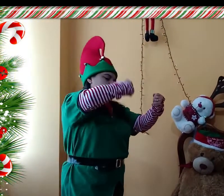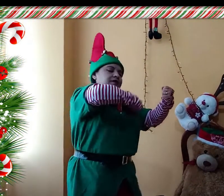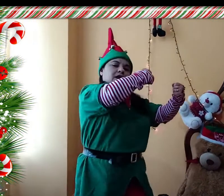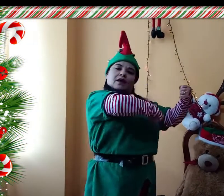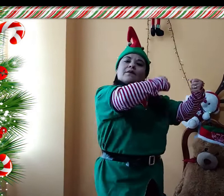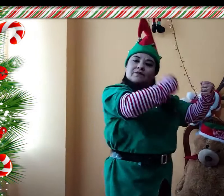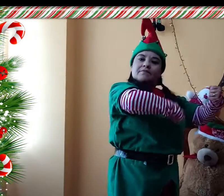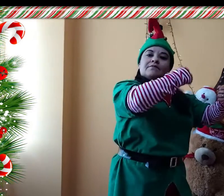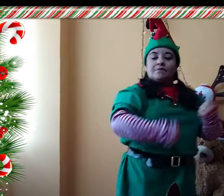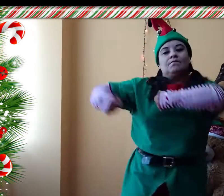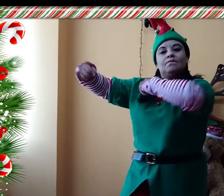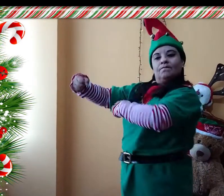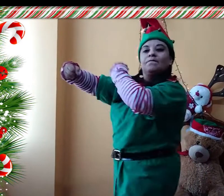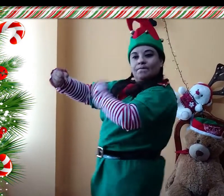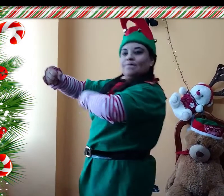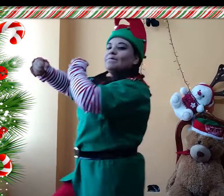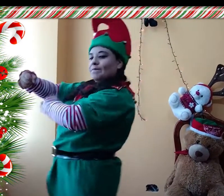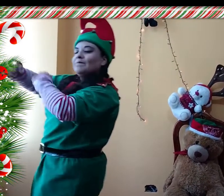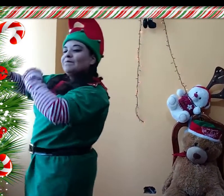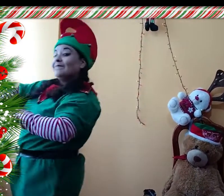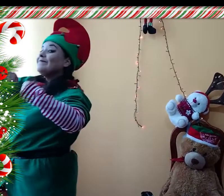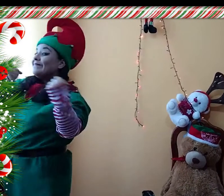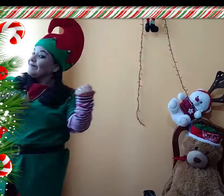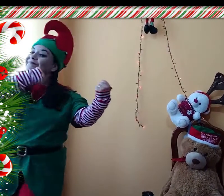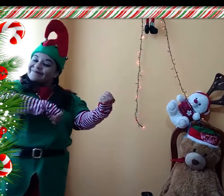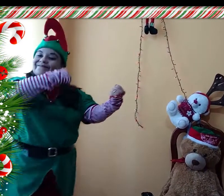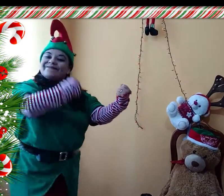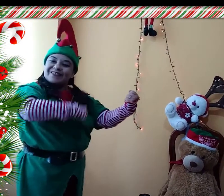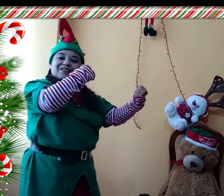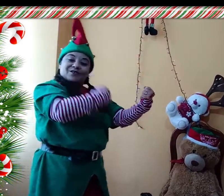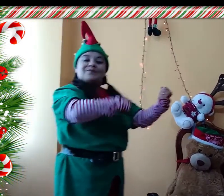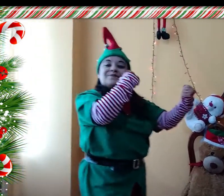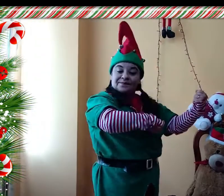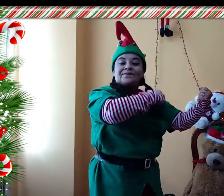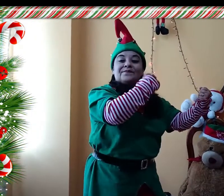cuando empiezas a tocar? Un sonido divertido